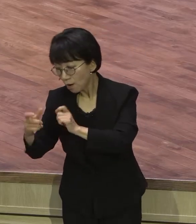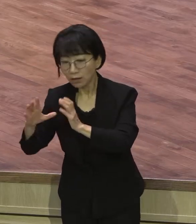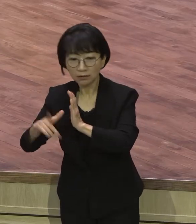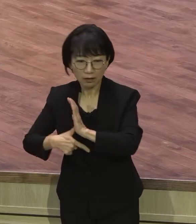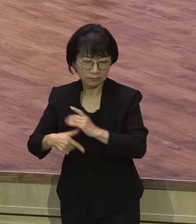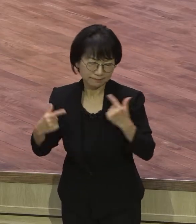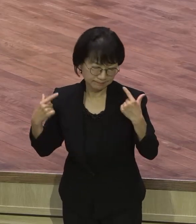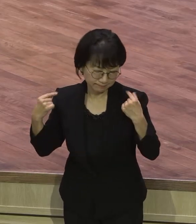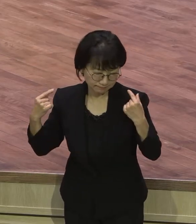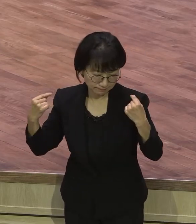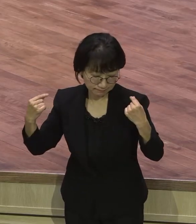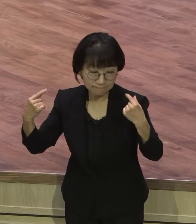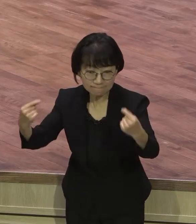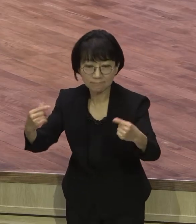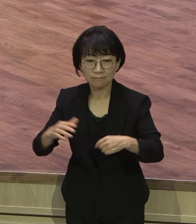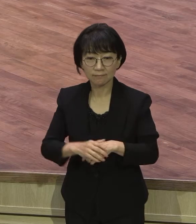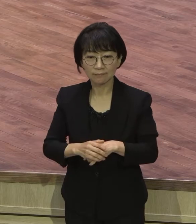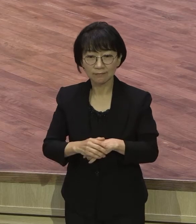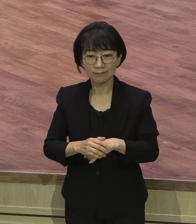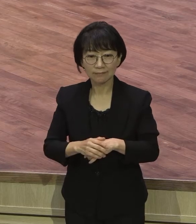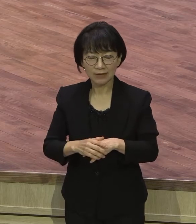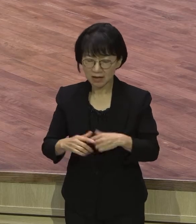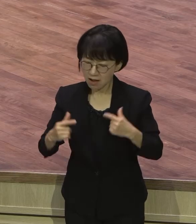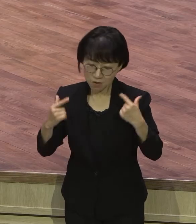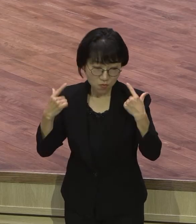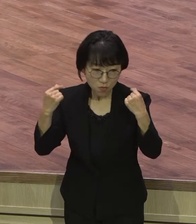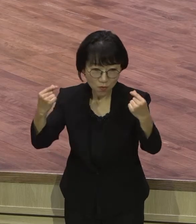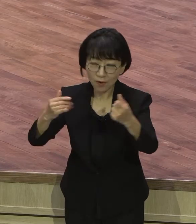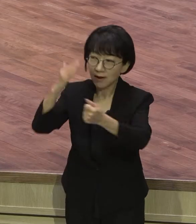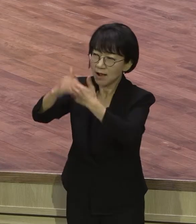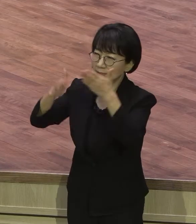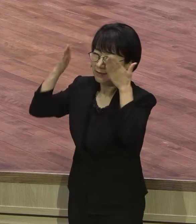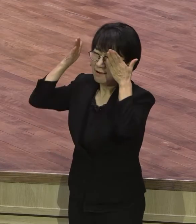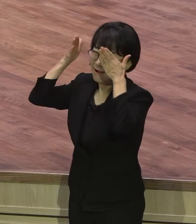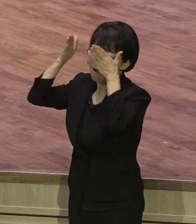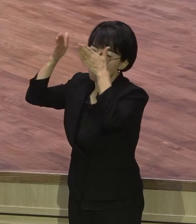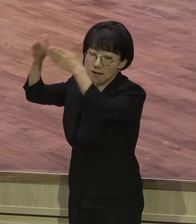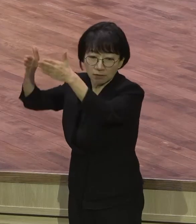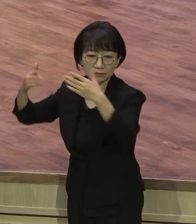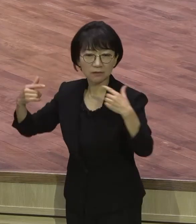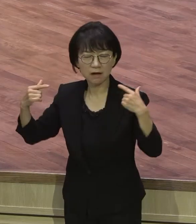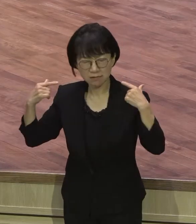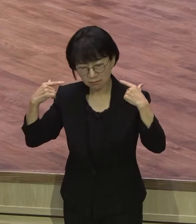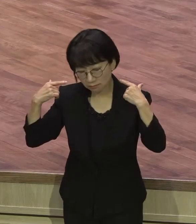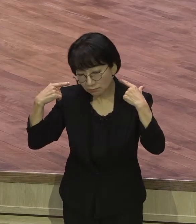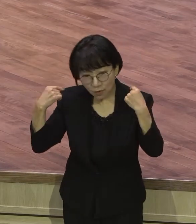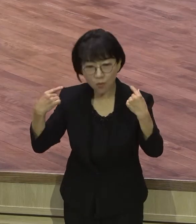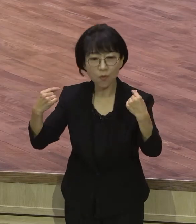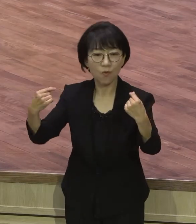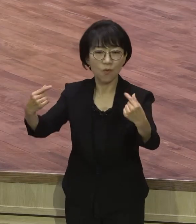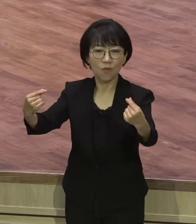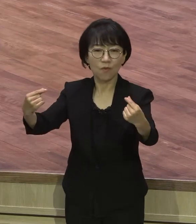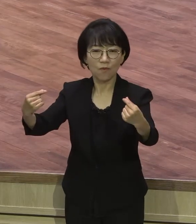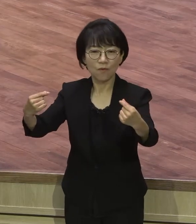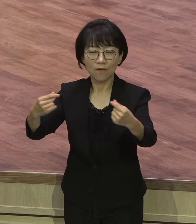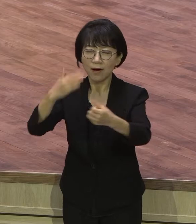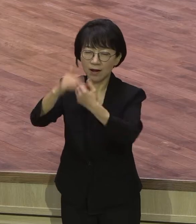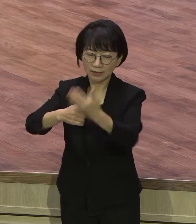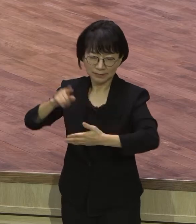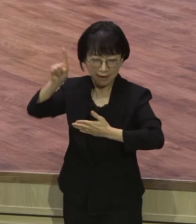때나 총리 되었을 때나 똑같아요. 하나님을 향한 열정, 죽는 순간까지 유언까지도 오직